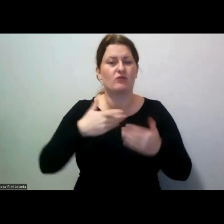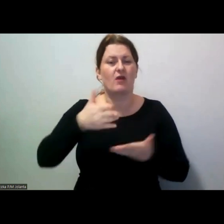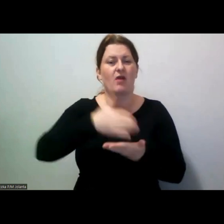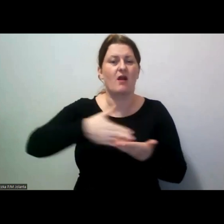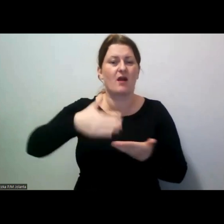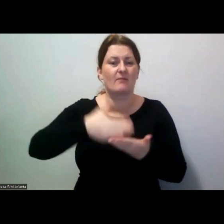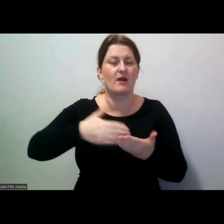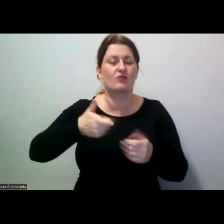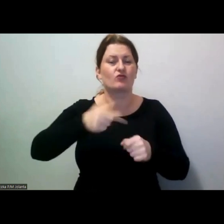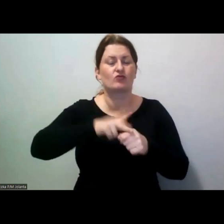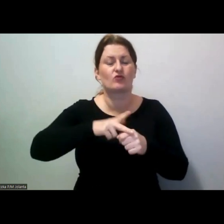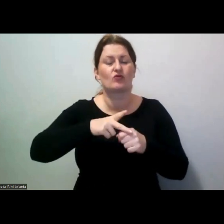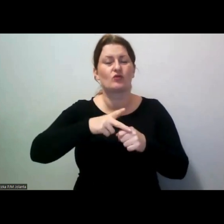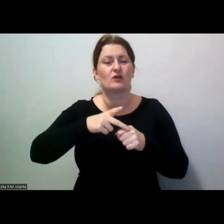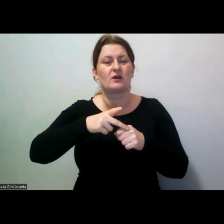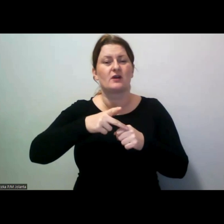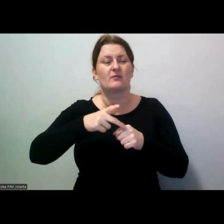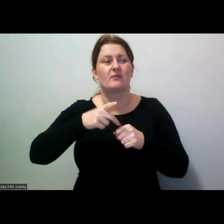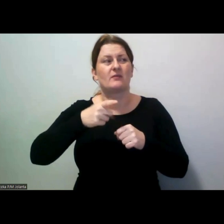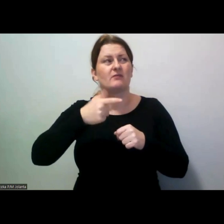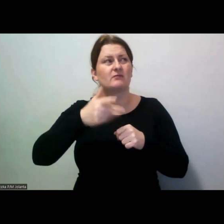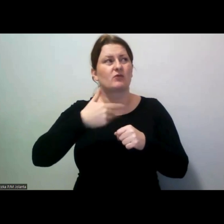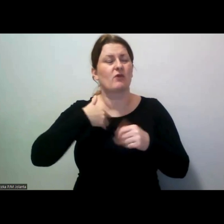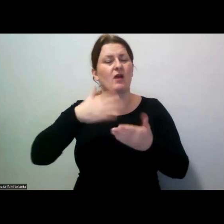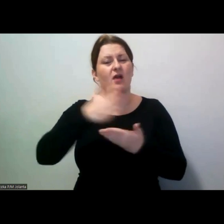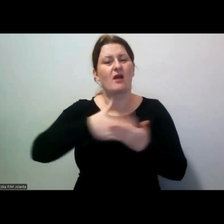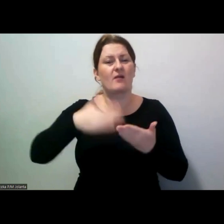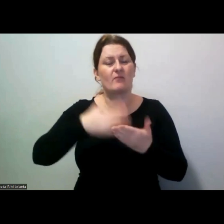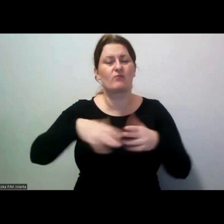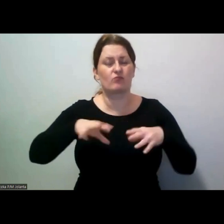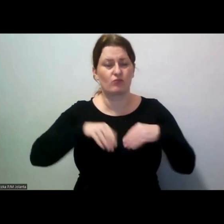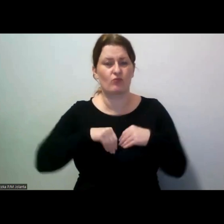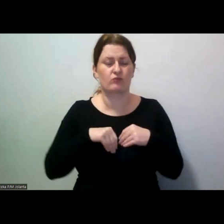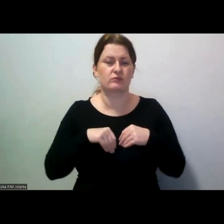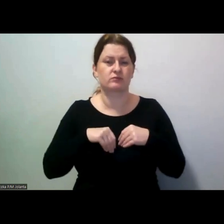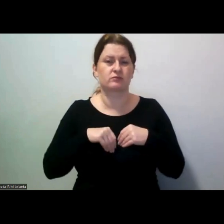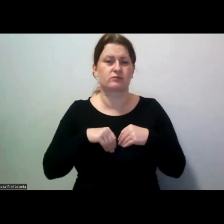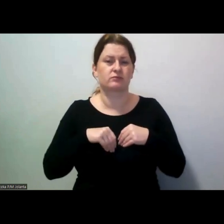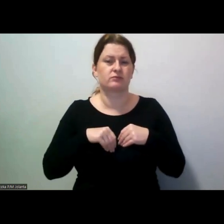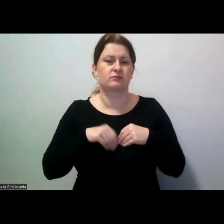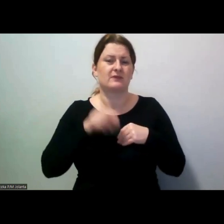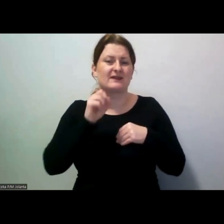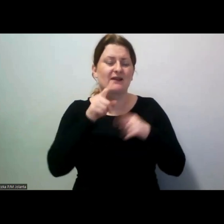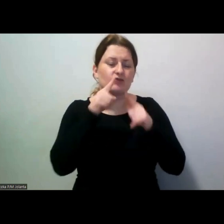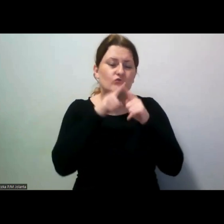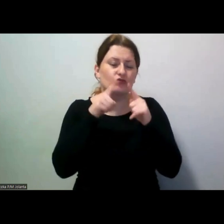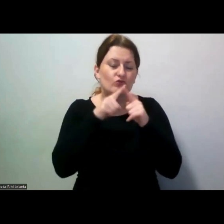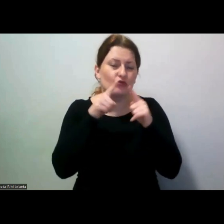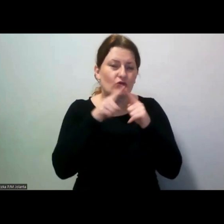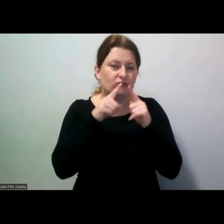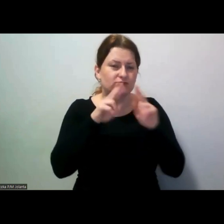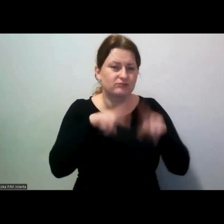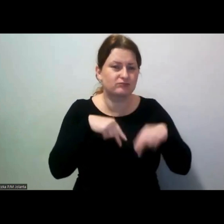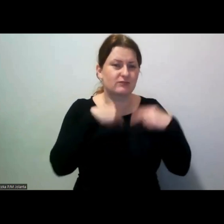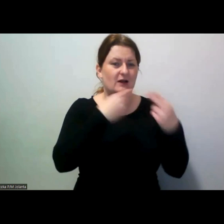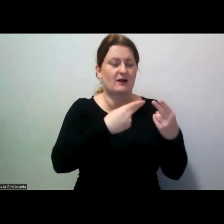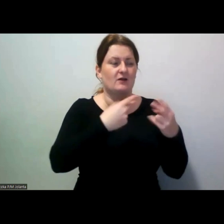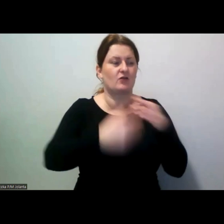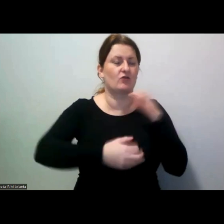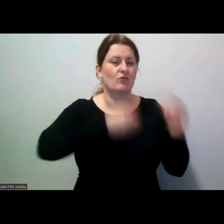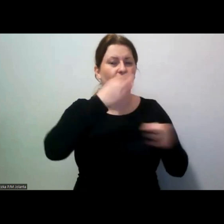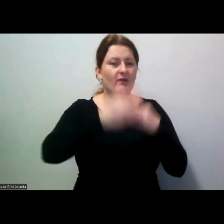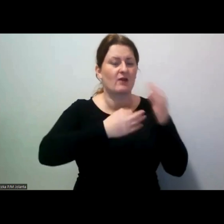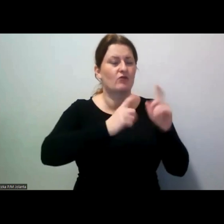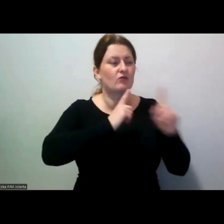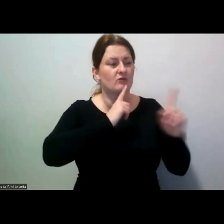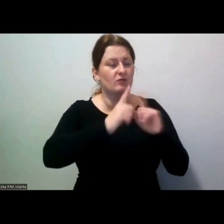nie było mowy przy samym narzędziu, ale takim elementem, który mogłyśmy choćby w takiej drobince nieść i o nim opowiadać,